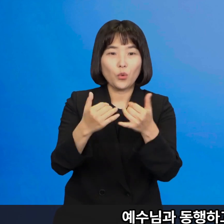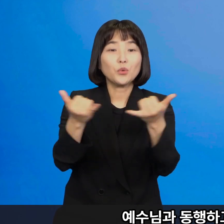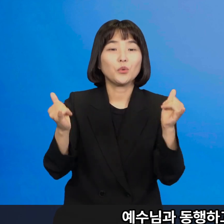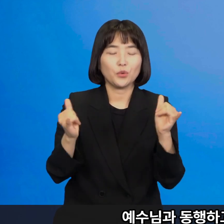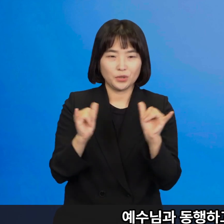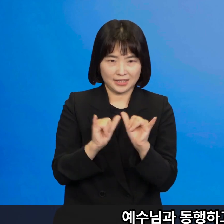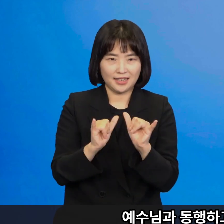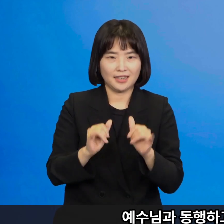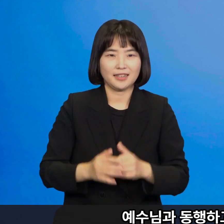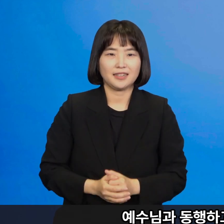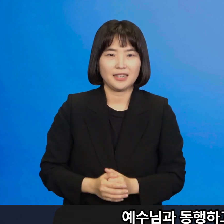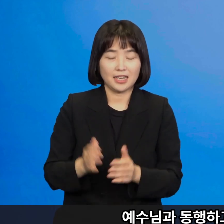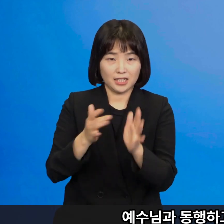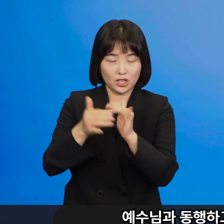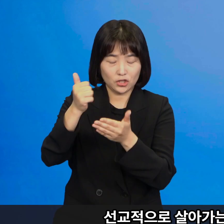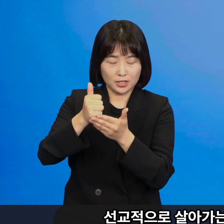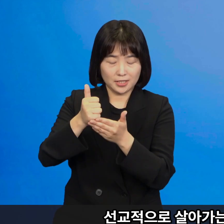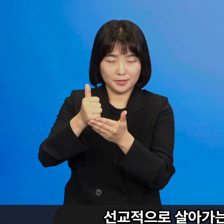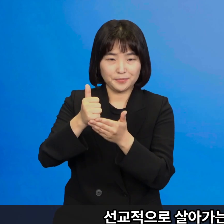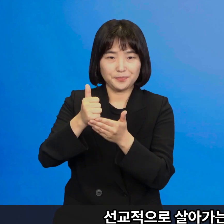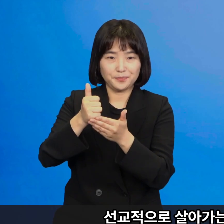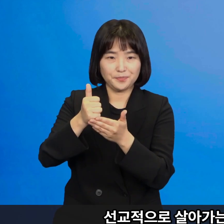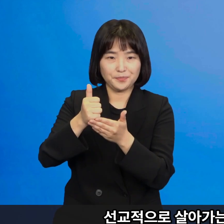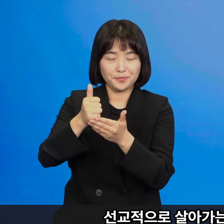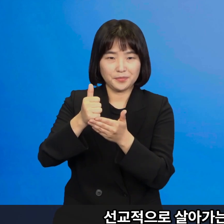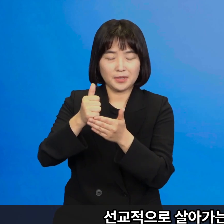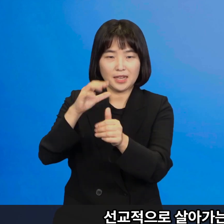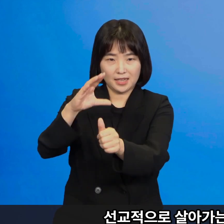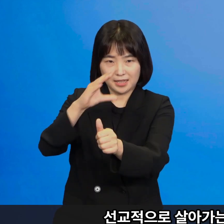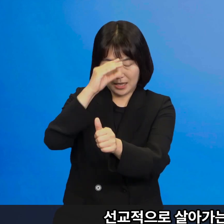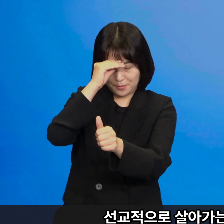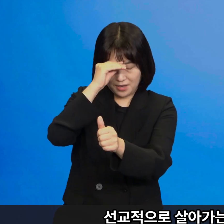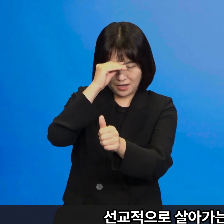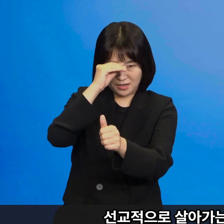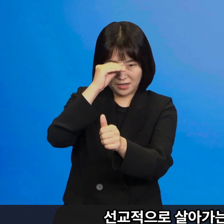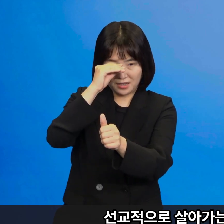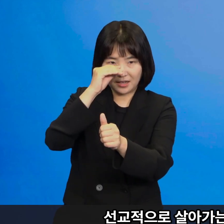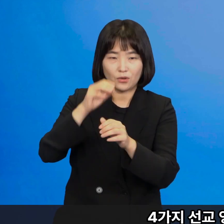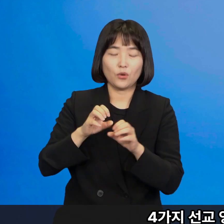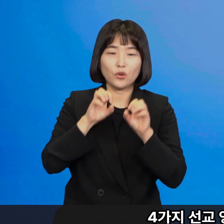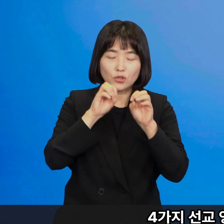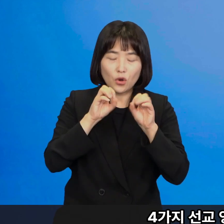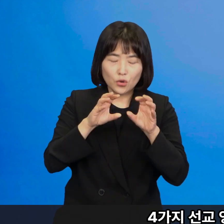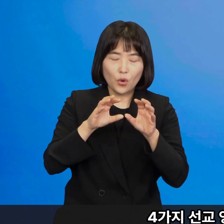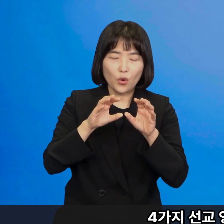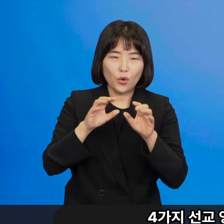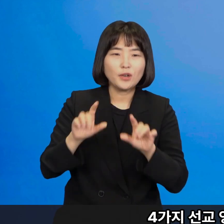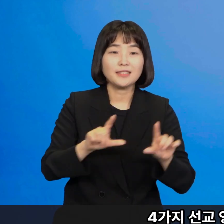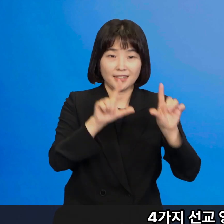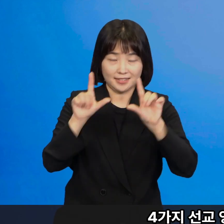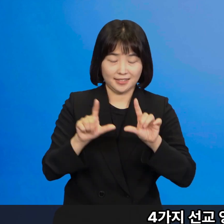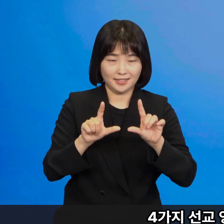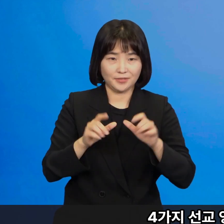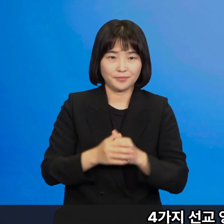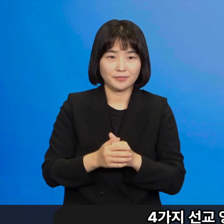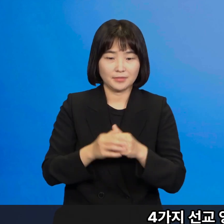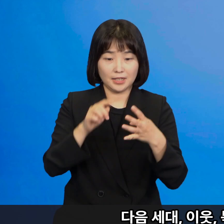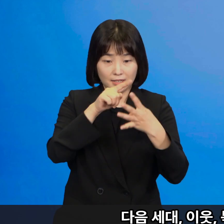동행하고 그분을 닮아가고 선교적으로 살아가는 공동체가 되는 것이죠. 네 가지 선교 영역이